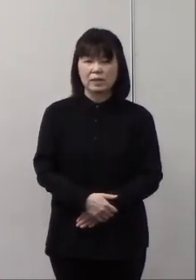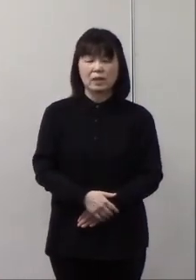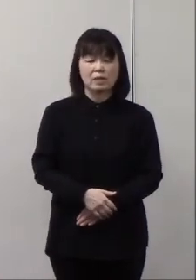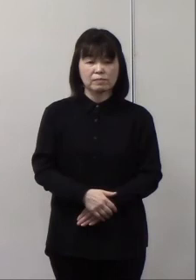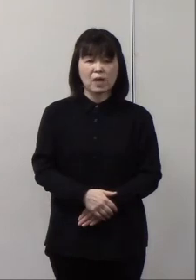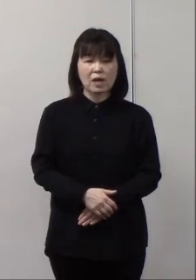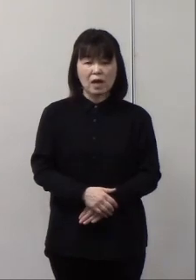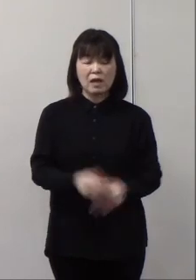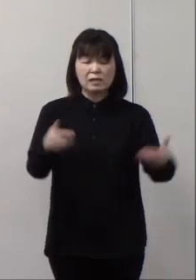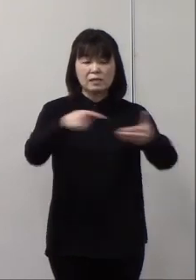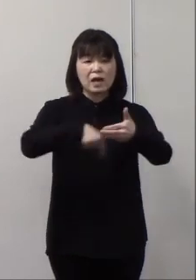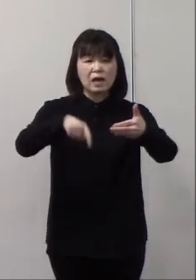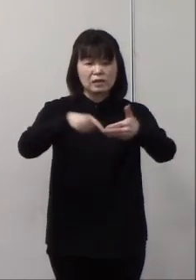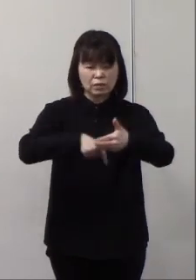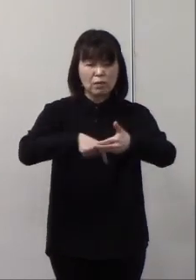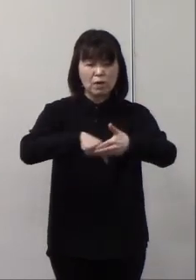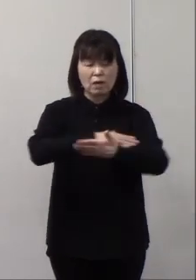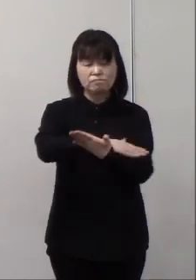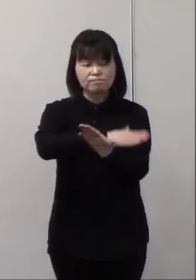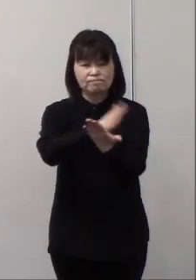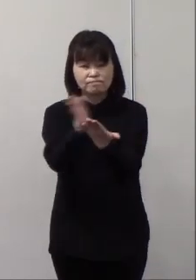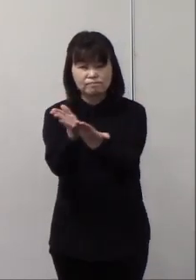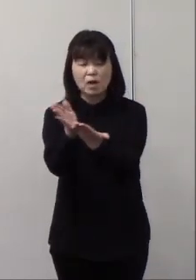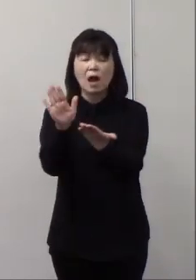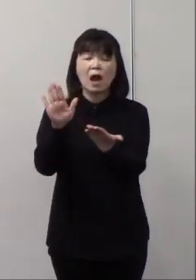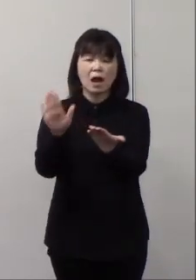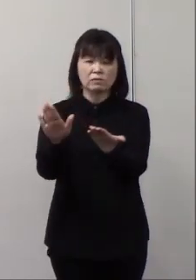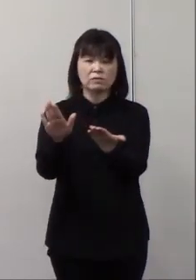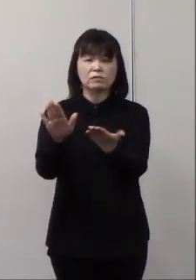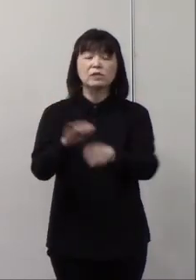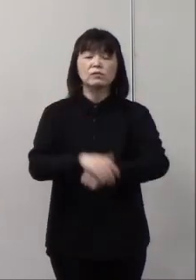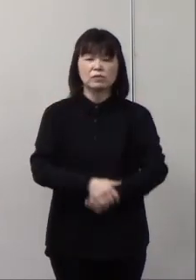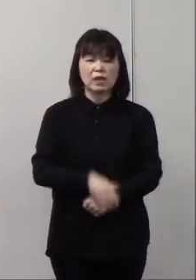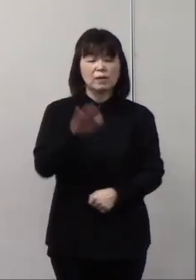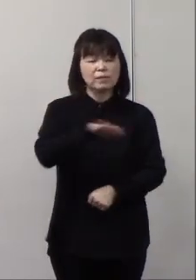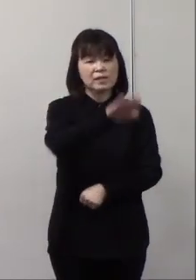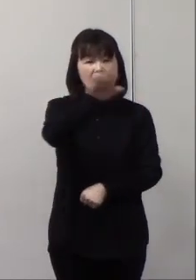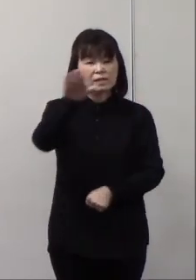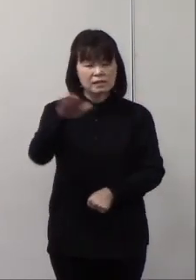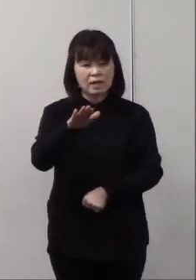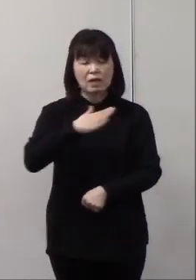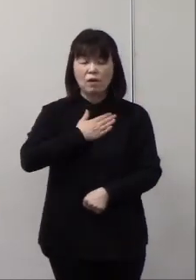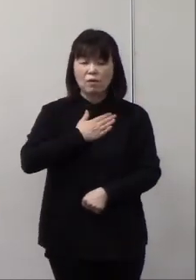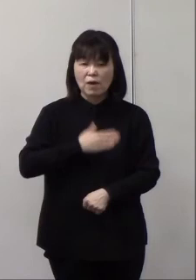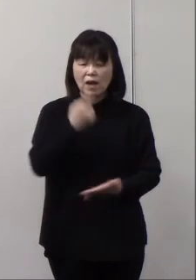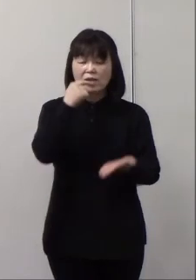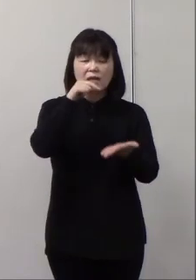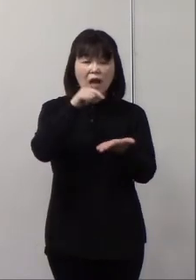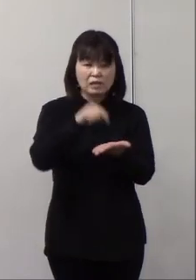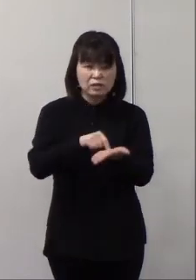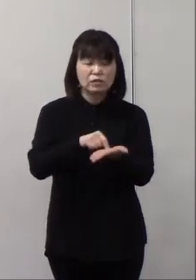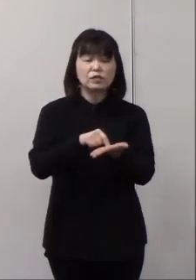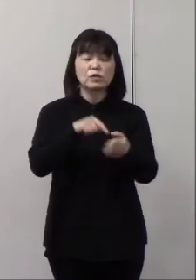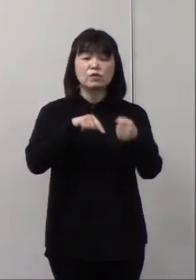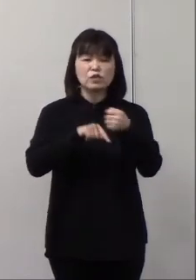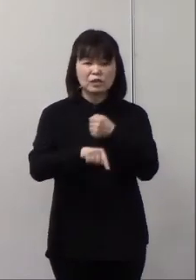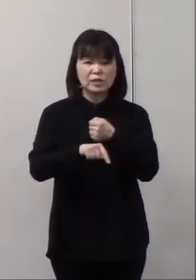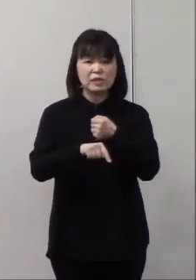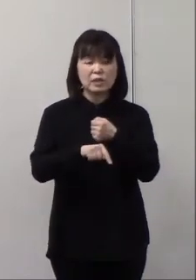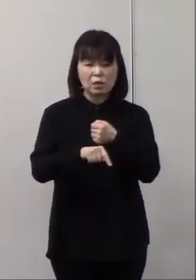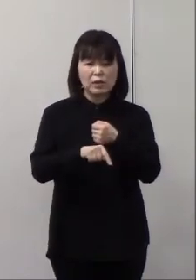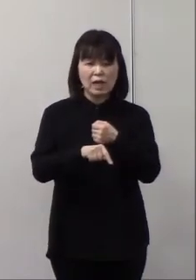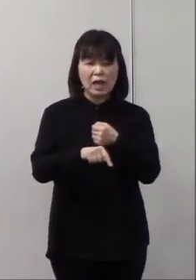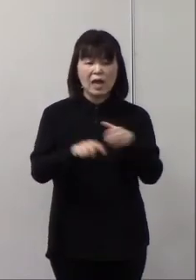ているというところですね、理解しやすい くするための命名でございます